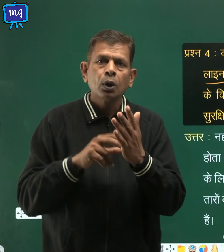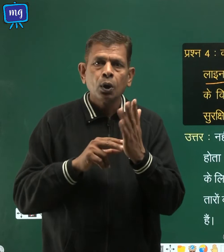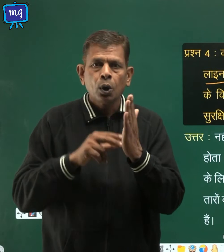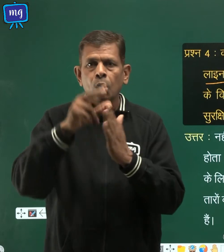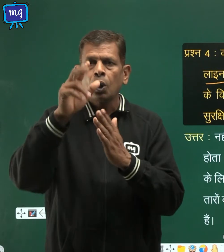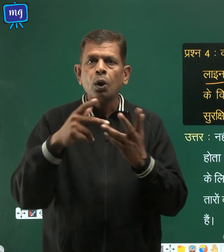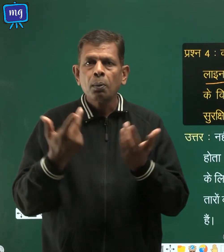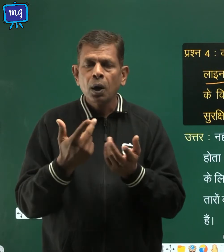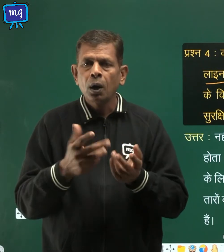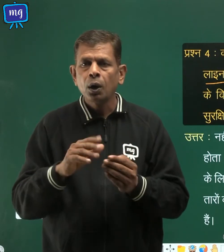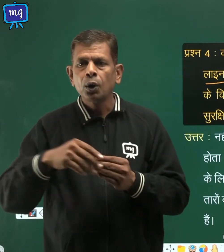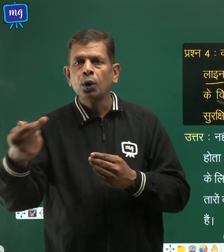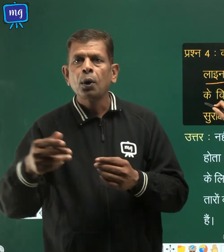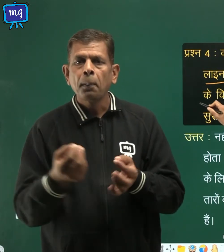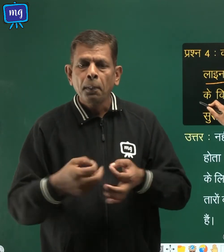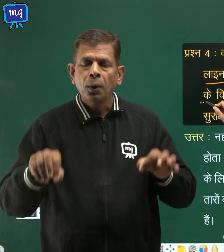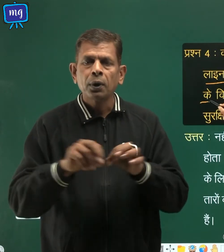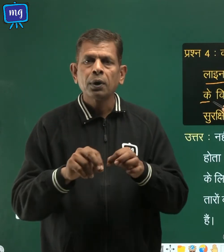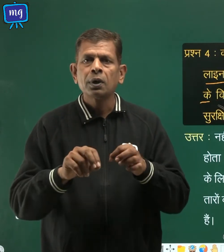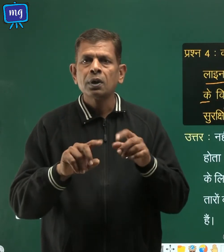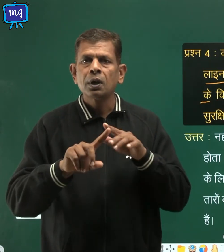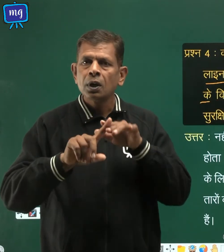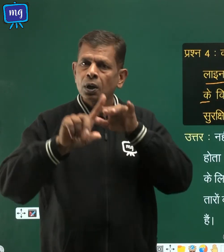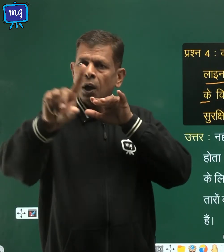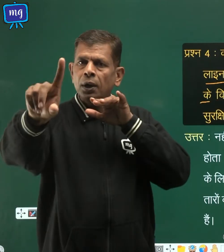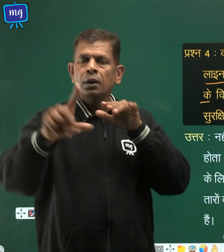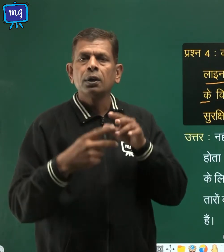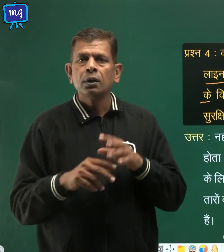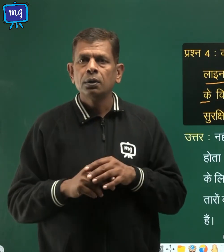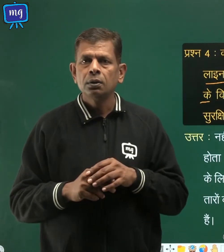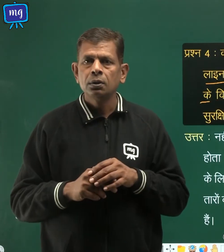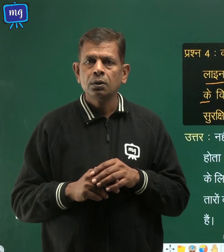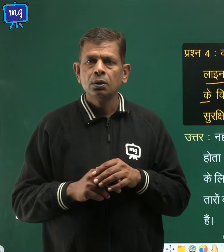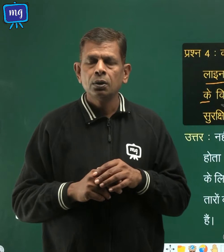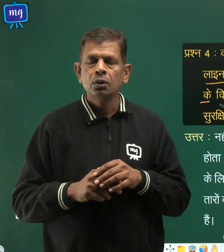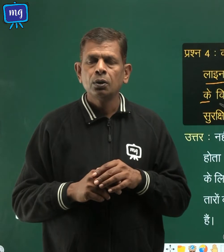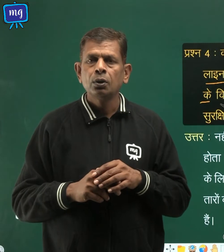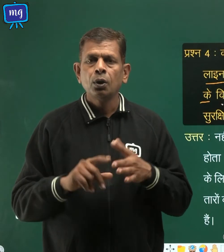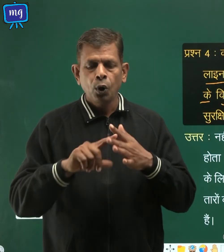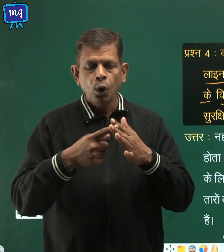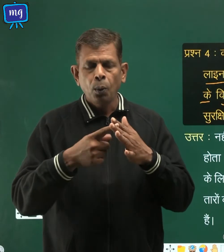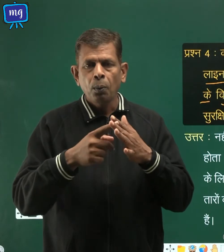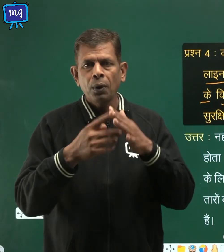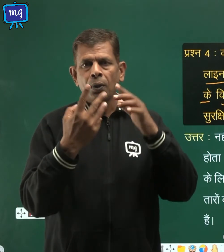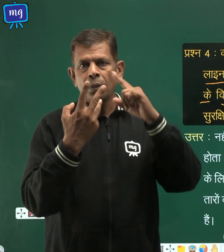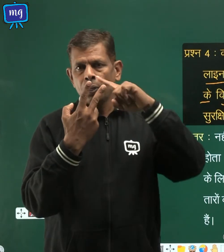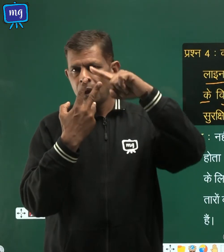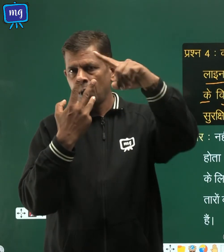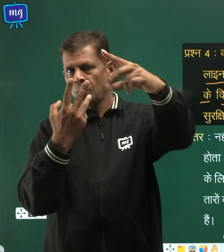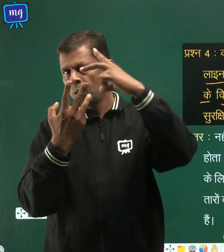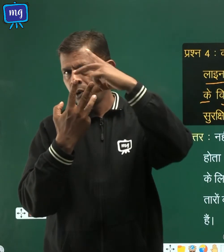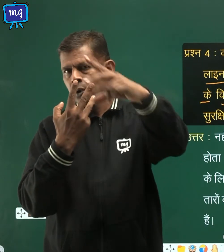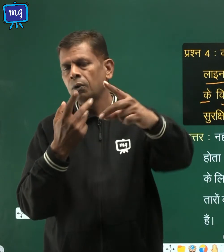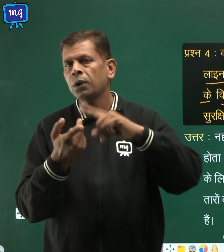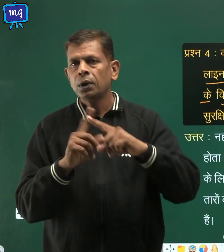बाहरी मुख्य लाइन के विद्युत तारों की